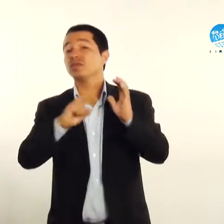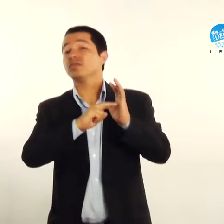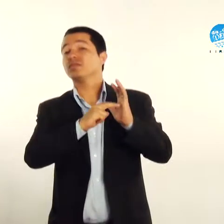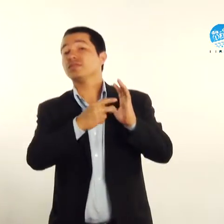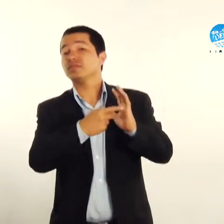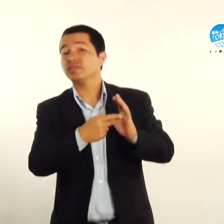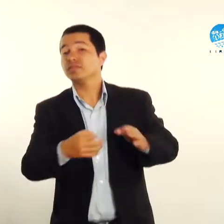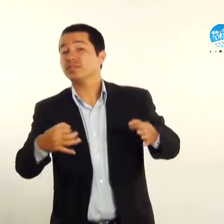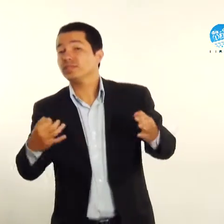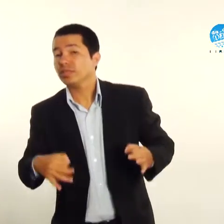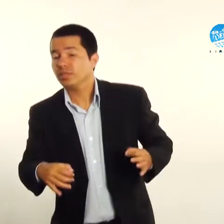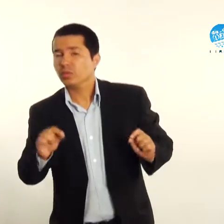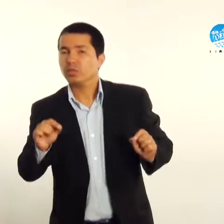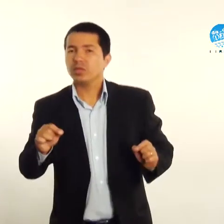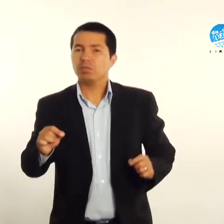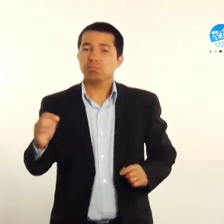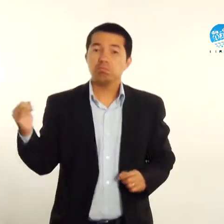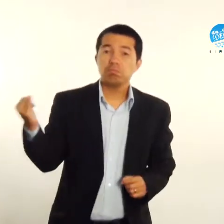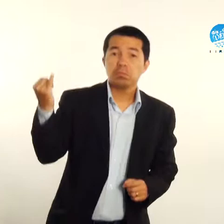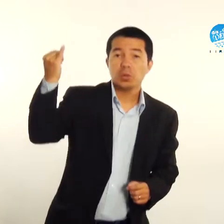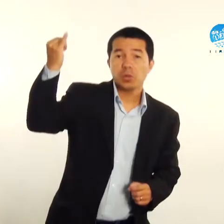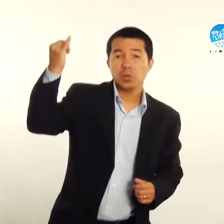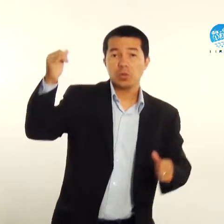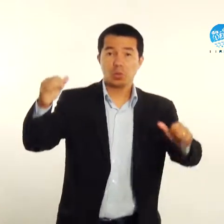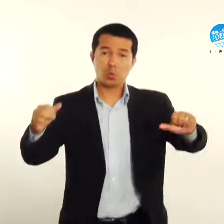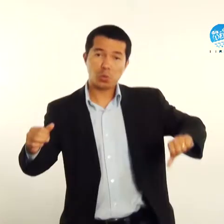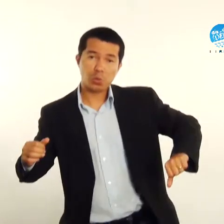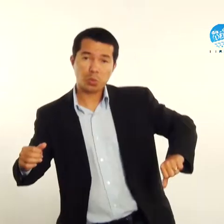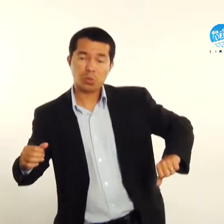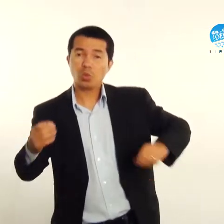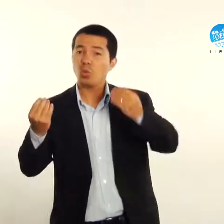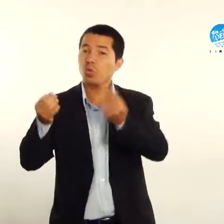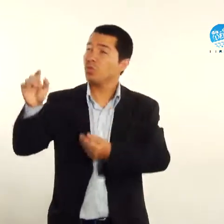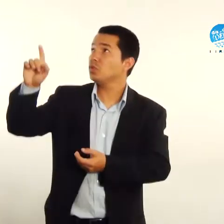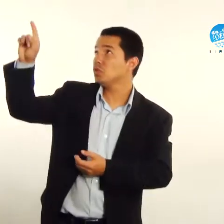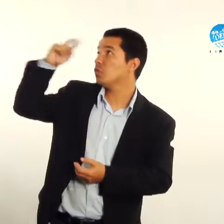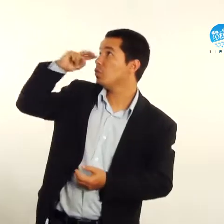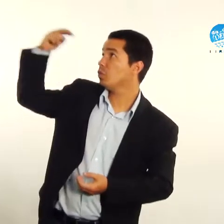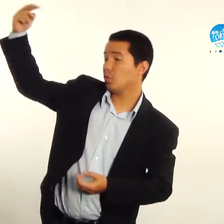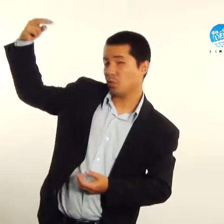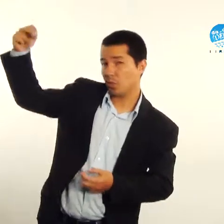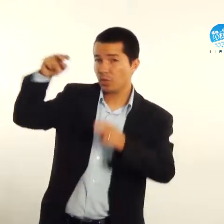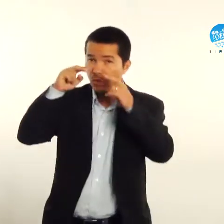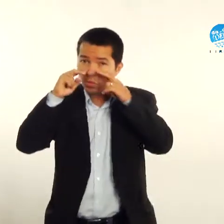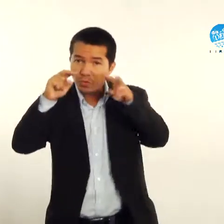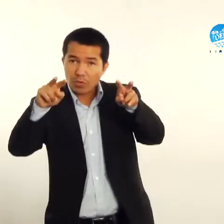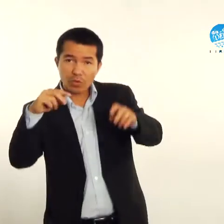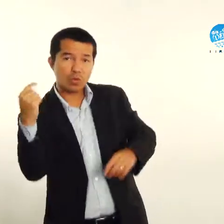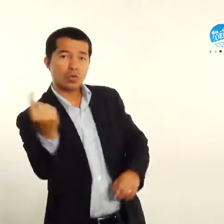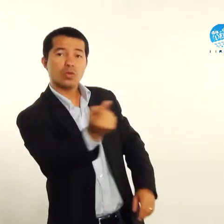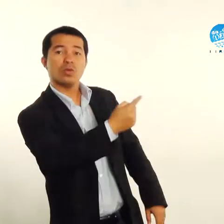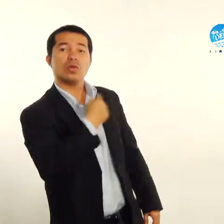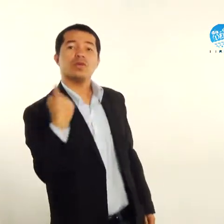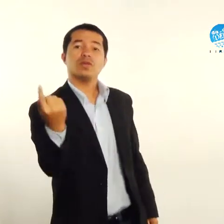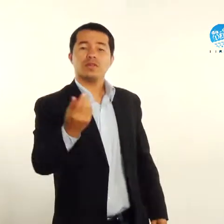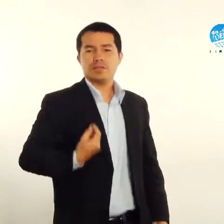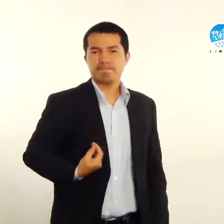o que significa maior e menor do ponto de vista de Deus. E aqui tem